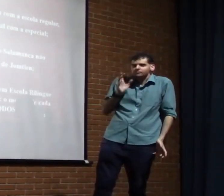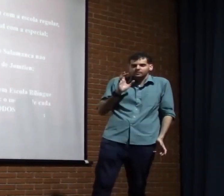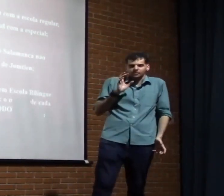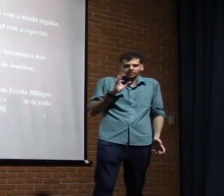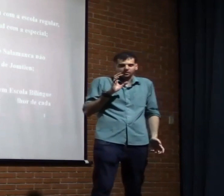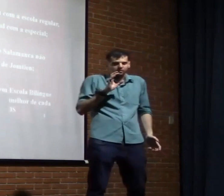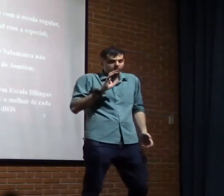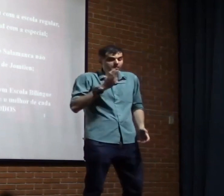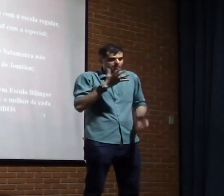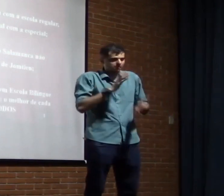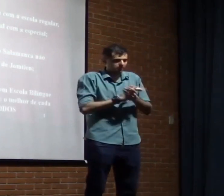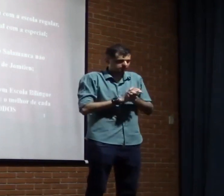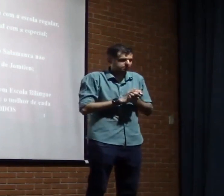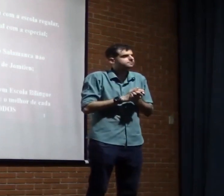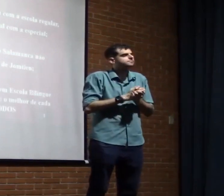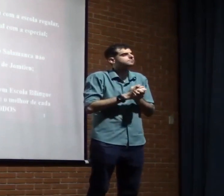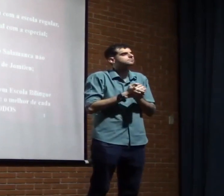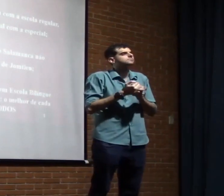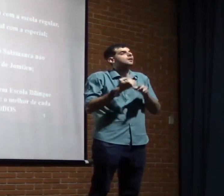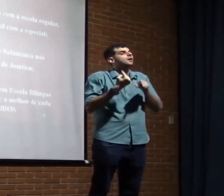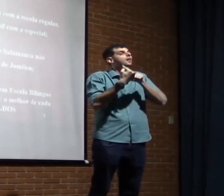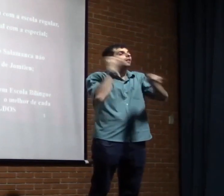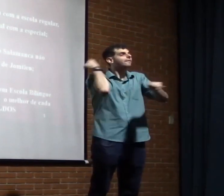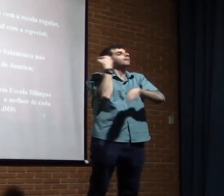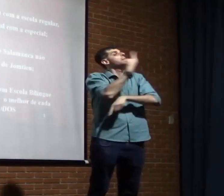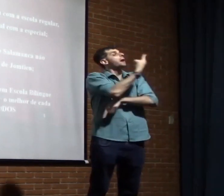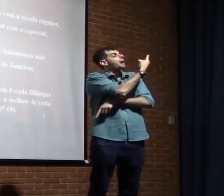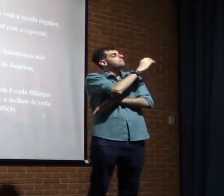Então, assim, eu desejo muito isso.